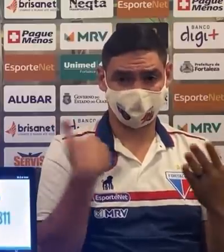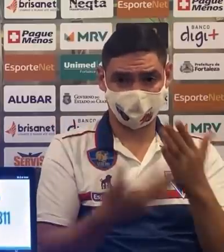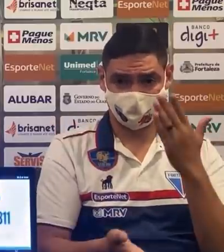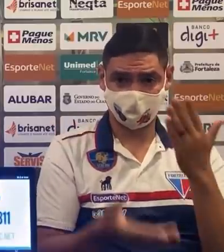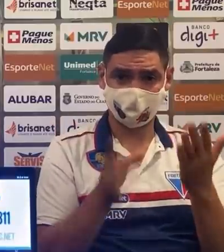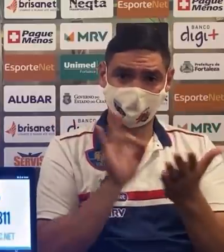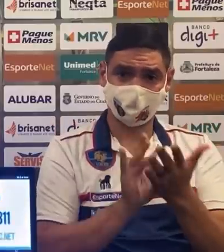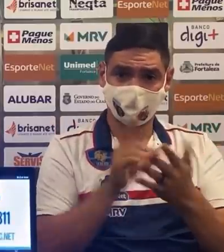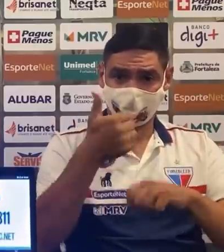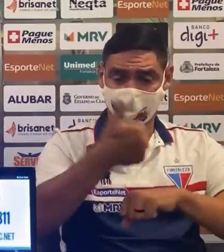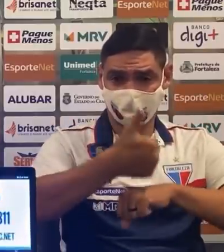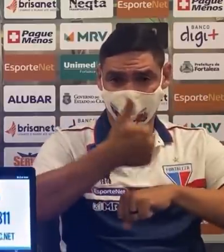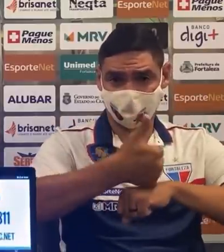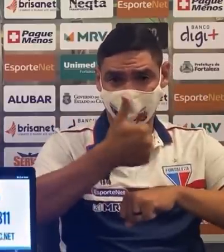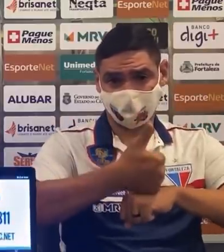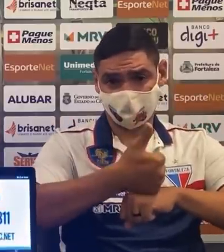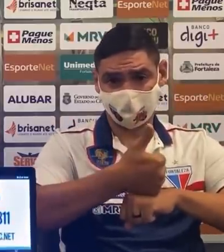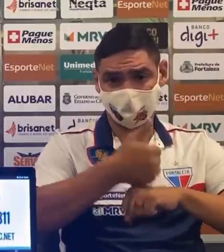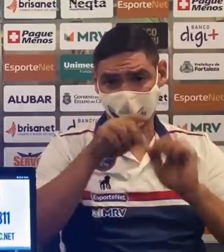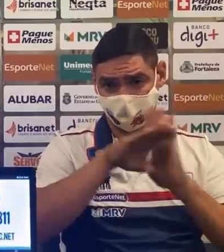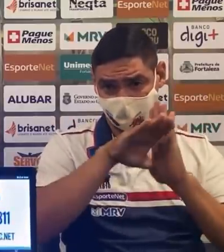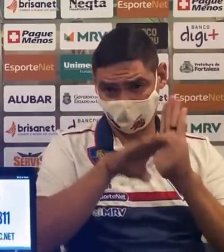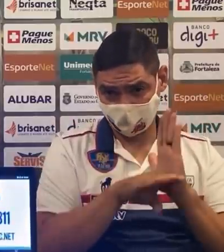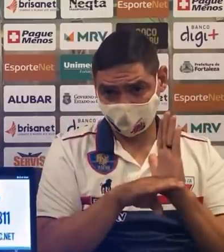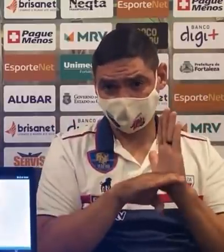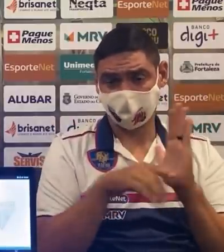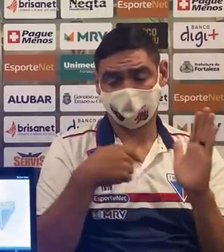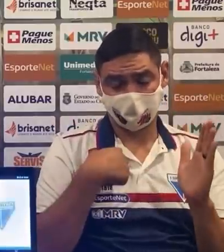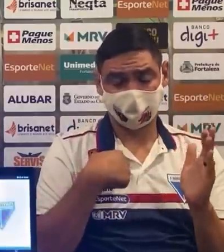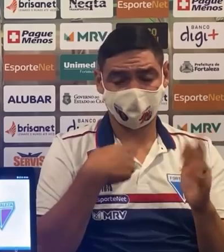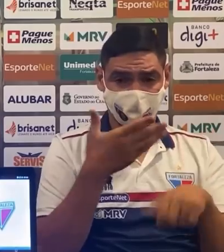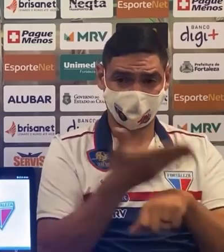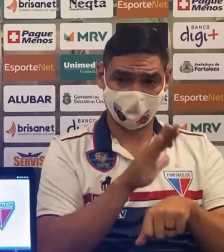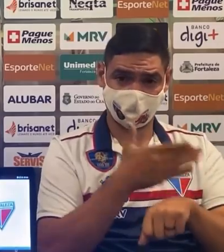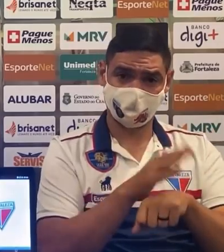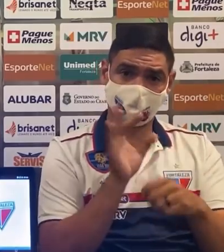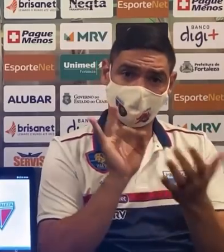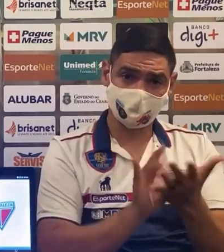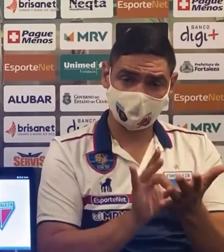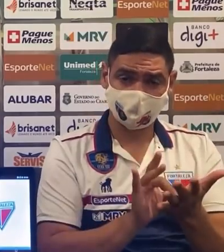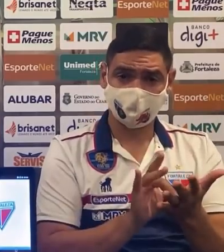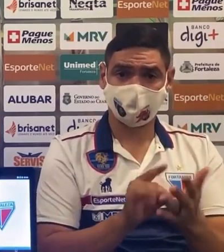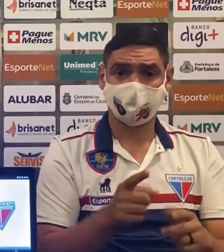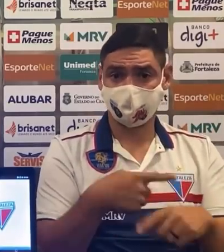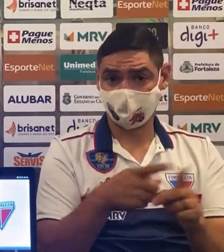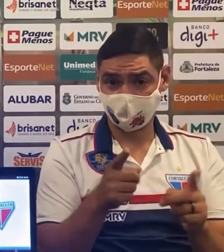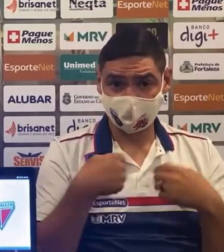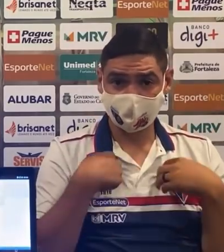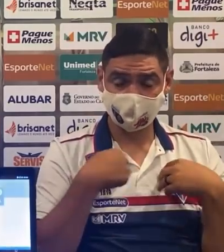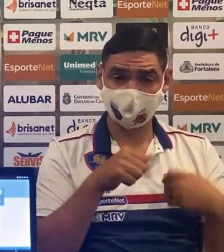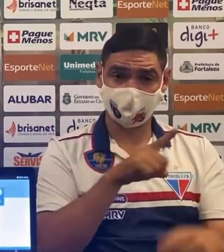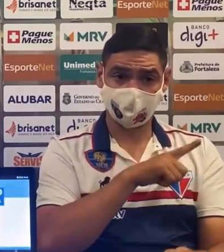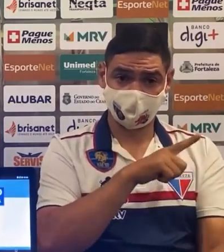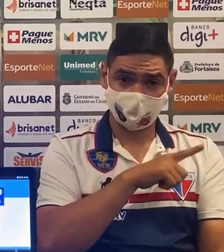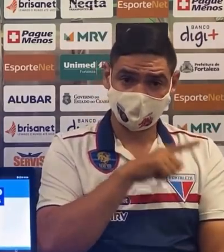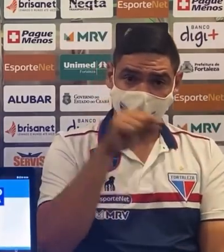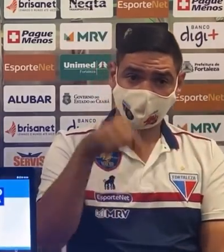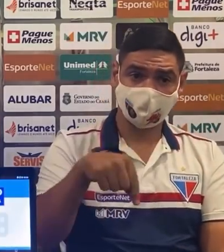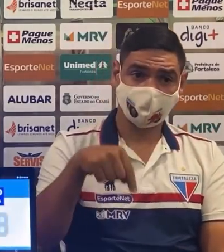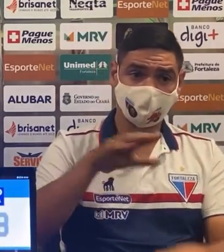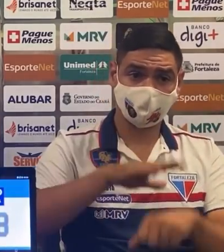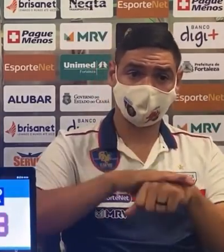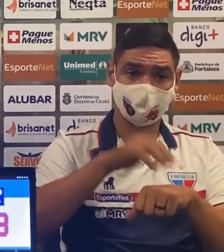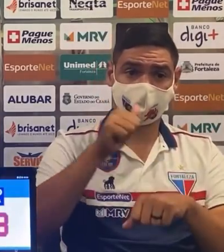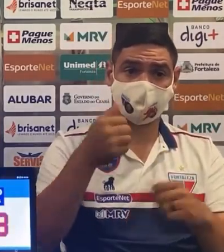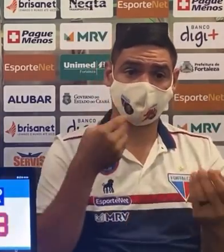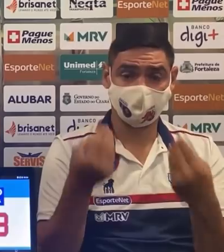Principalmente no primeiro tempo foram muito abaixo do que a gente trabalhou, do que a gente esperava. Mas eu só tenho uma forma de tentar melhorar